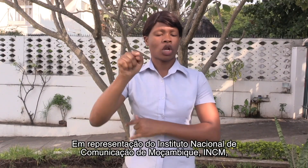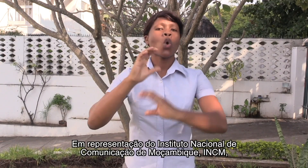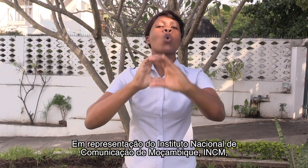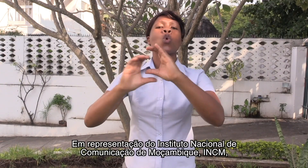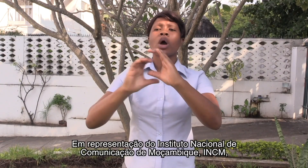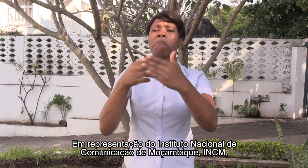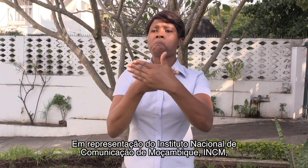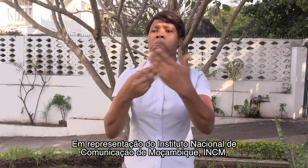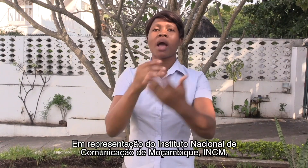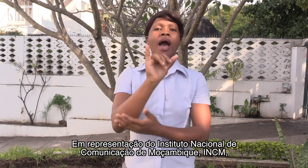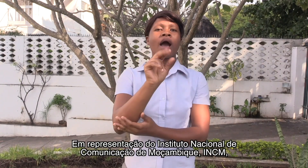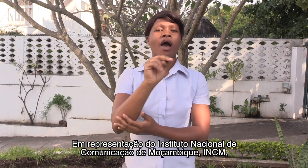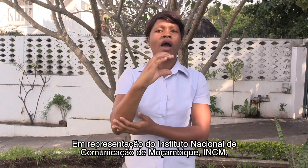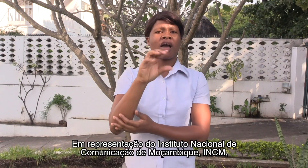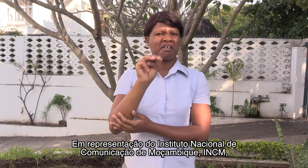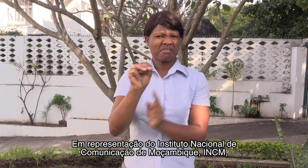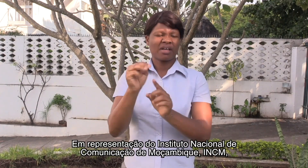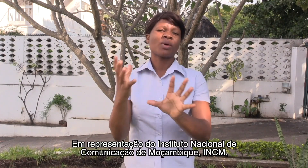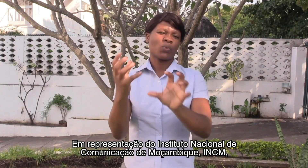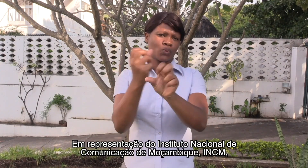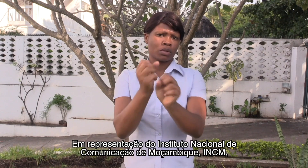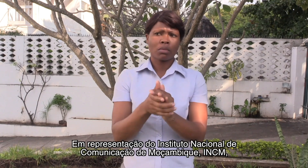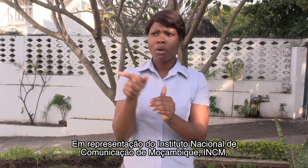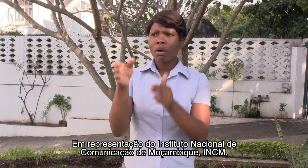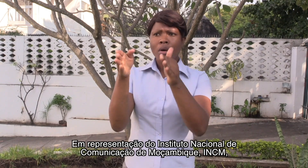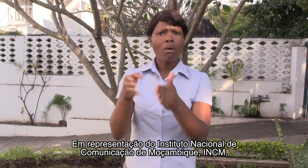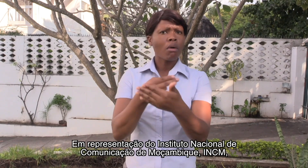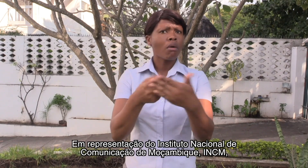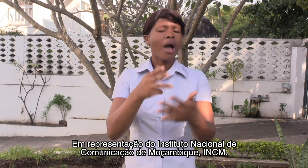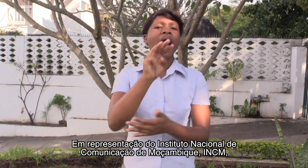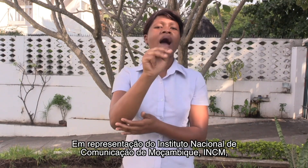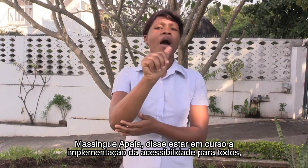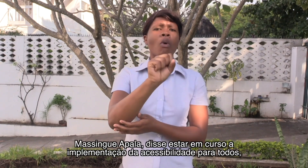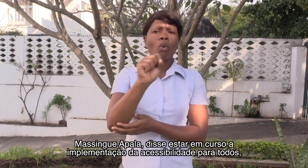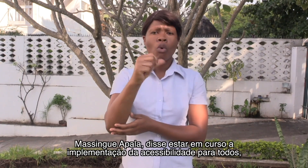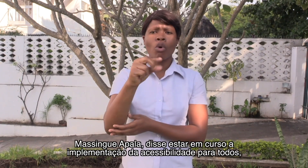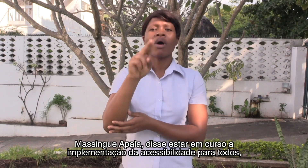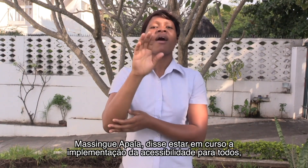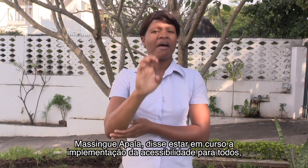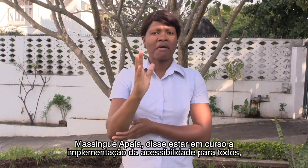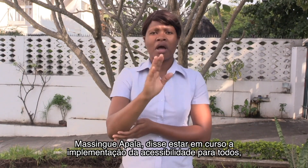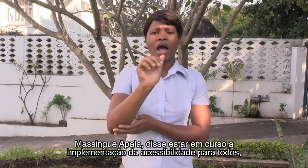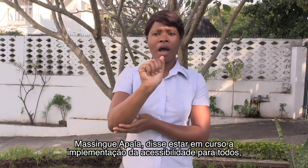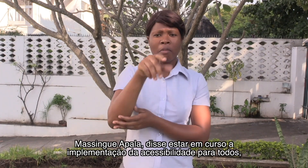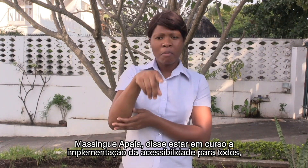Em representação ao Instituto Nacional de Comunicações de Moçambique, INCM, Massinga Pala disse estar em curso